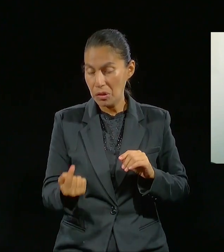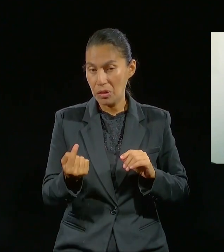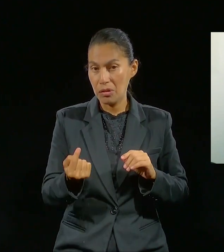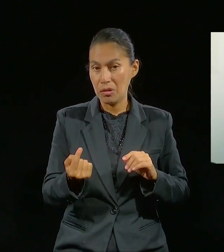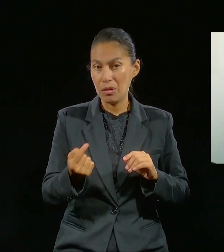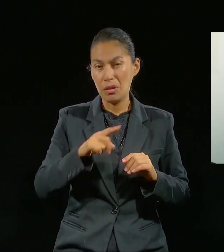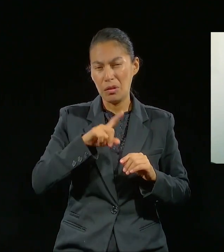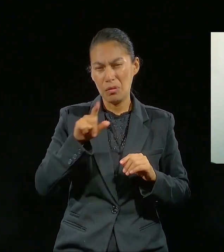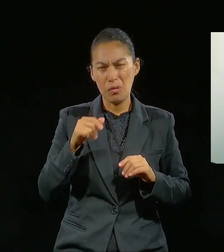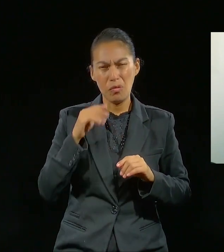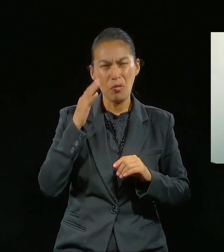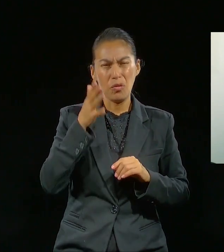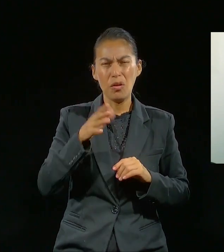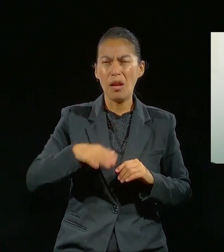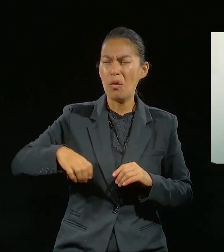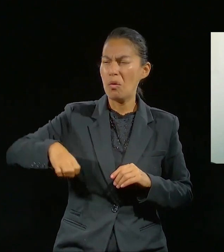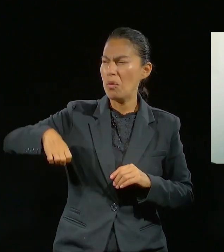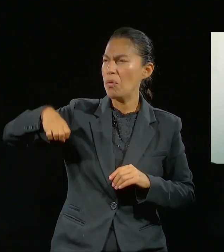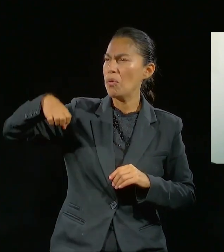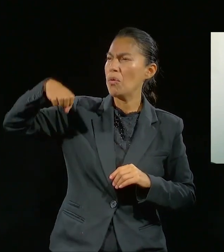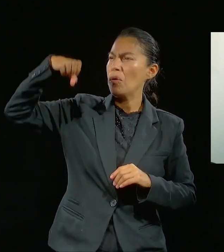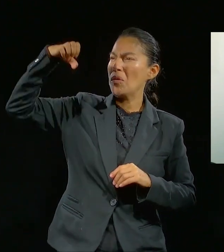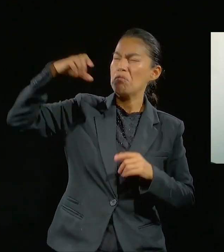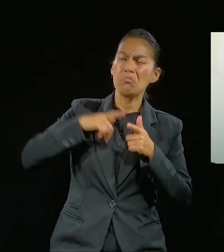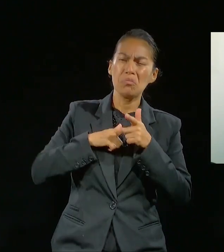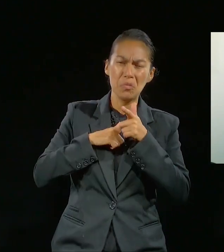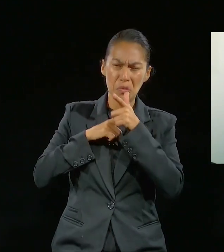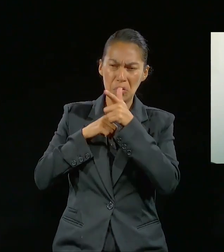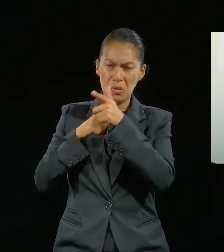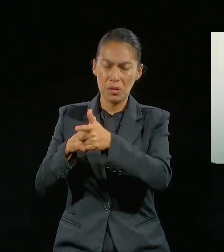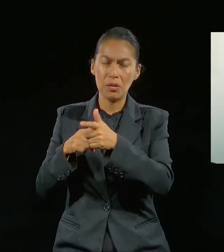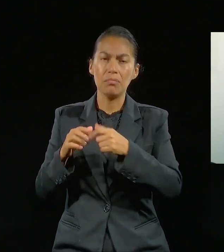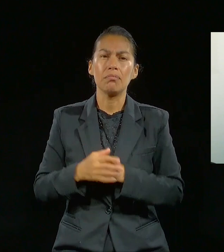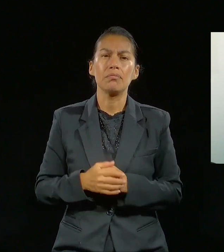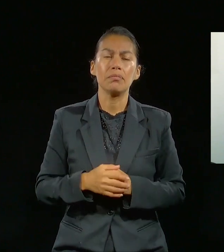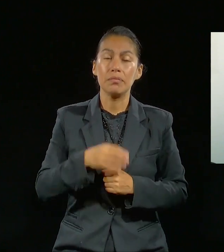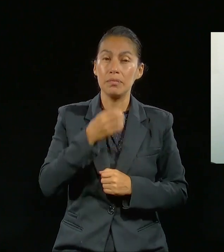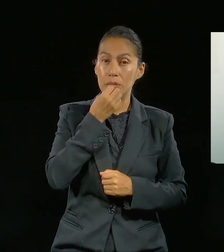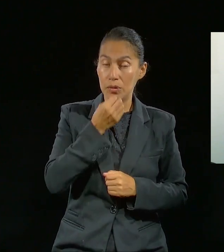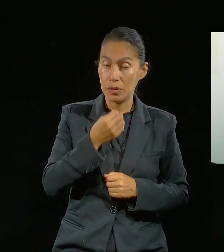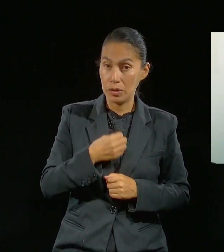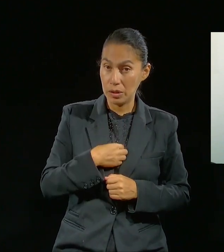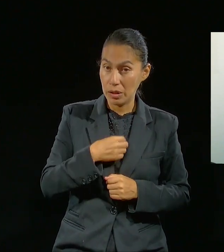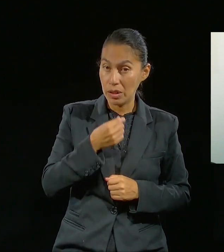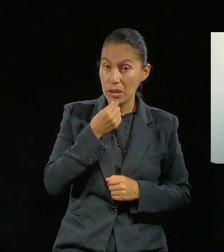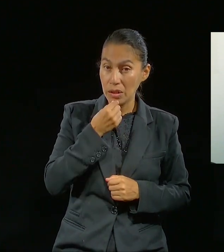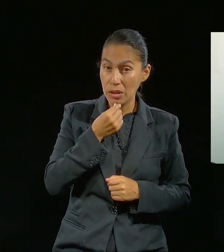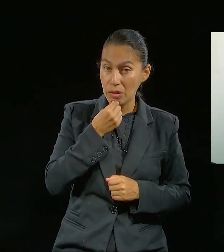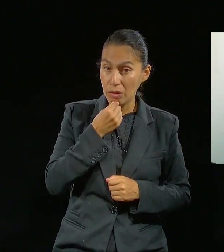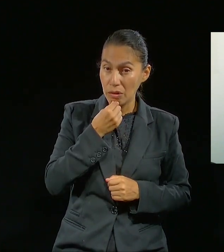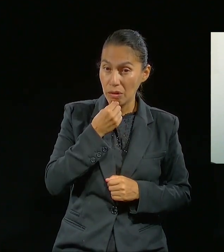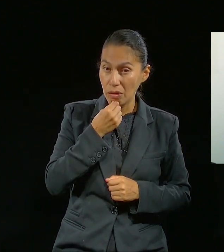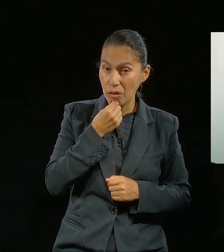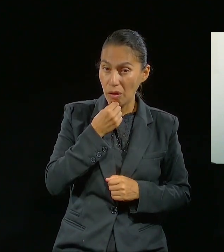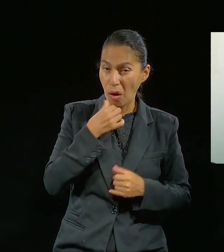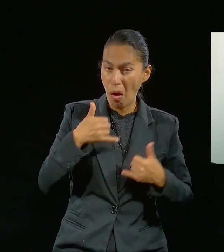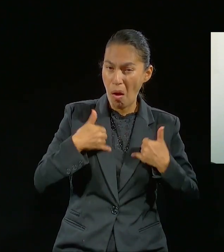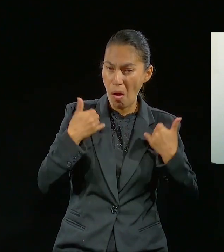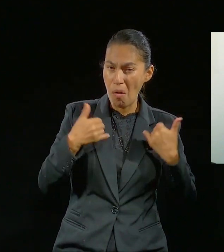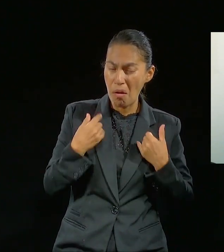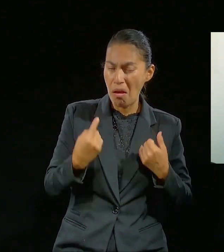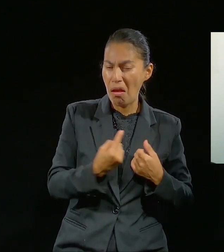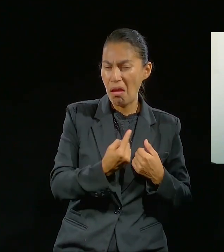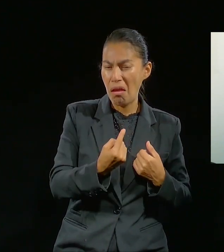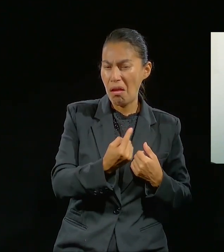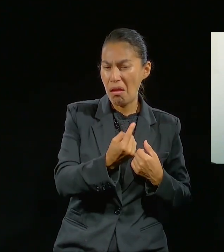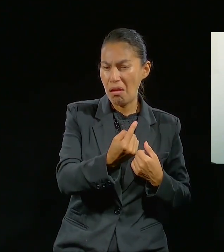grandes, ellos sigan. Y a pesar que el niño se desvíe cuando está